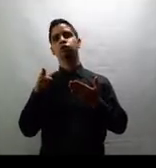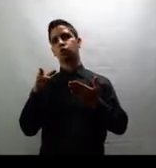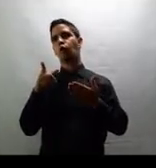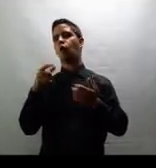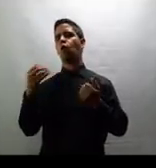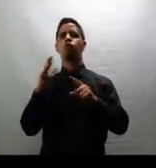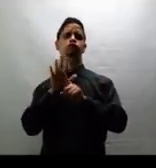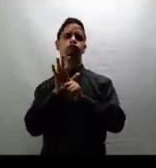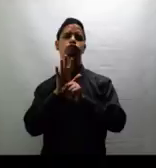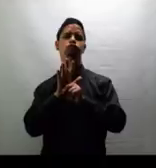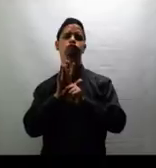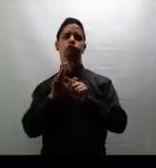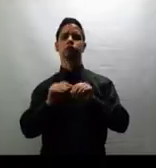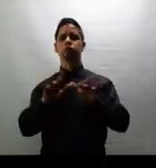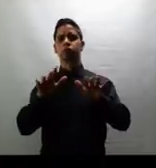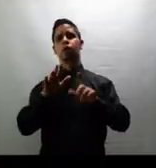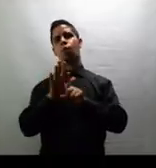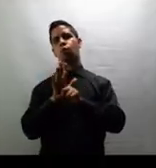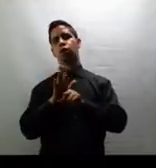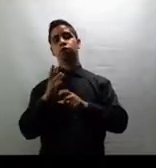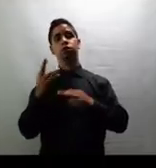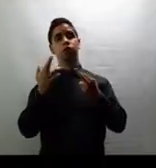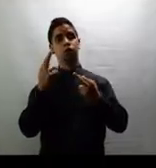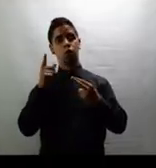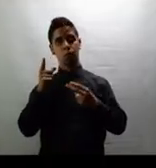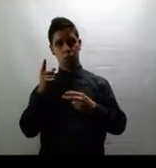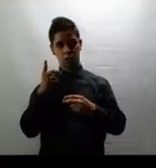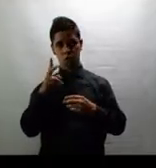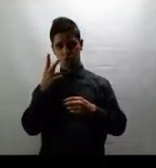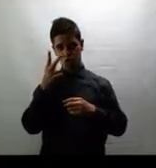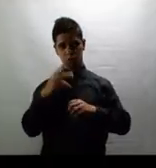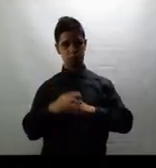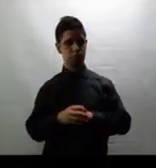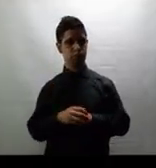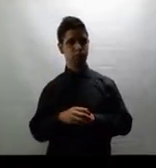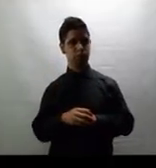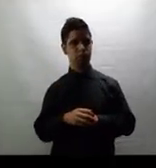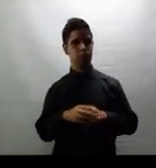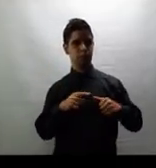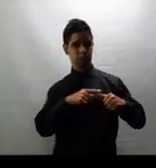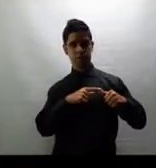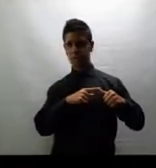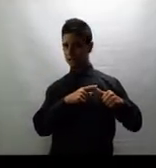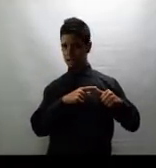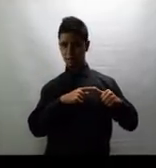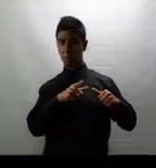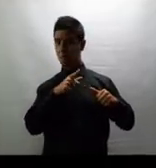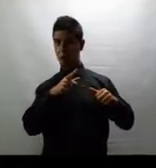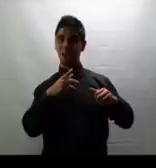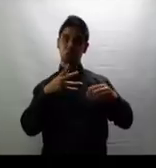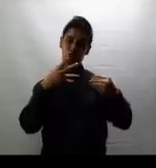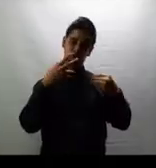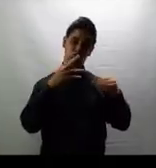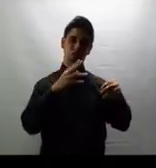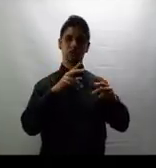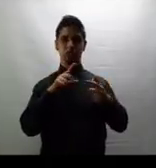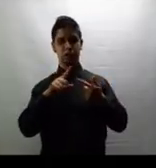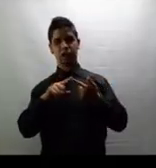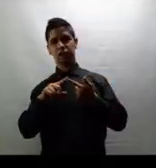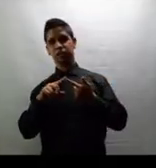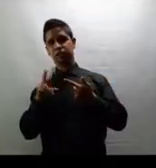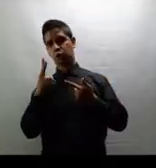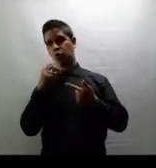los éxitos que arrasó porque sacan dos primeros porque el primero fue un éxito y el segundo no